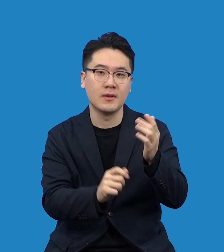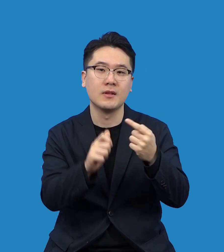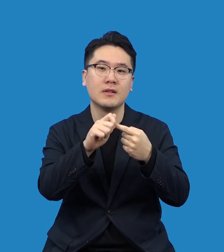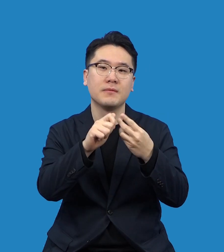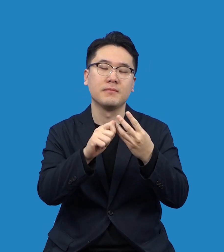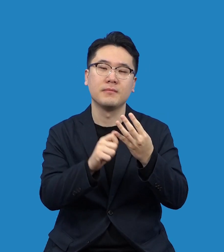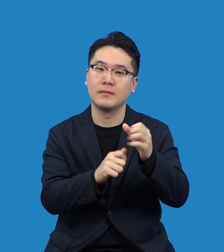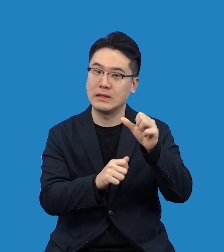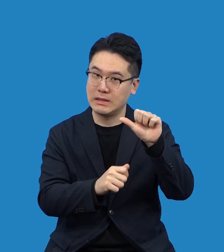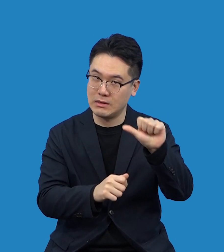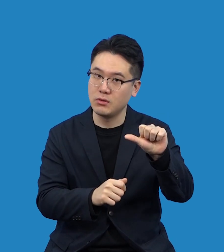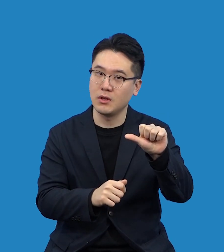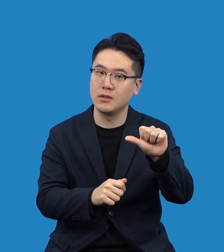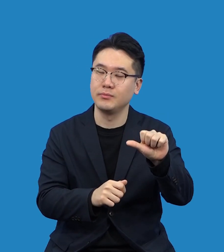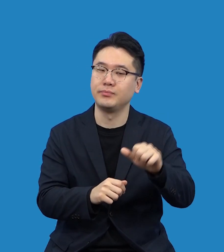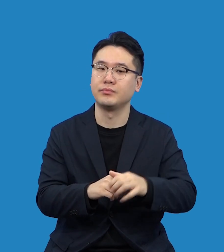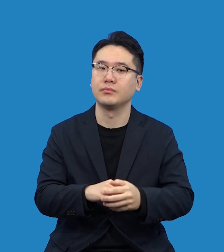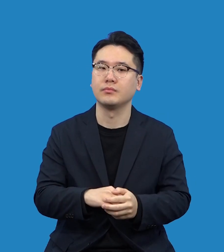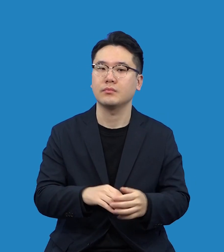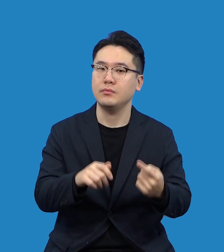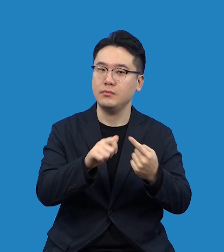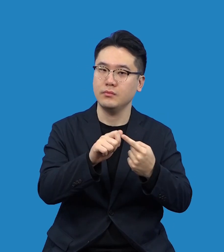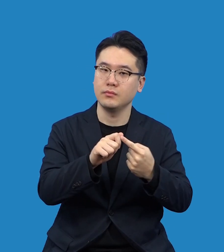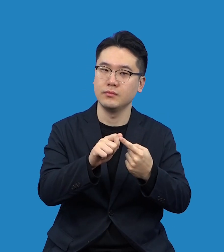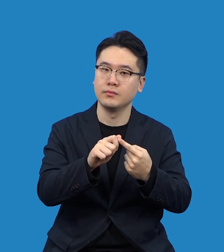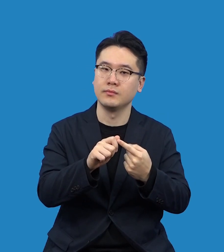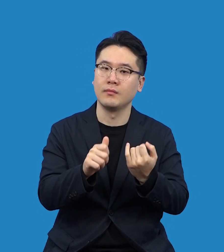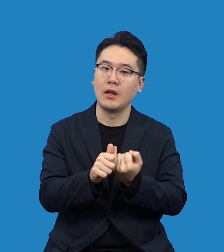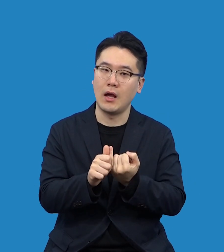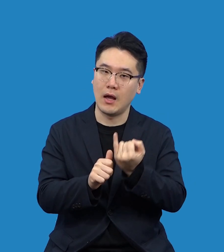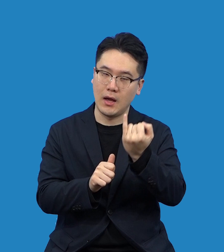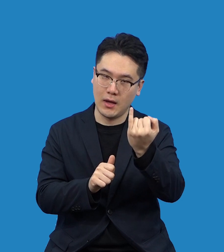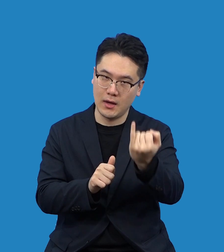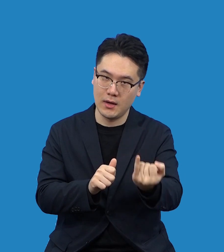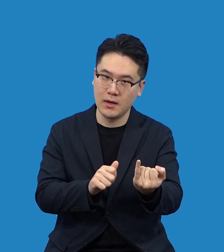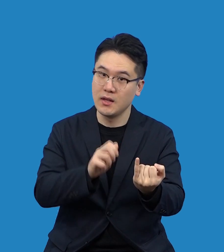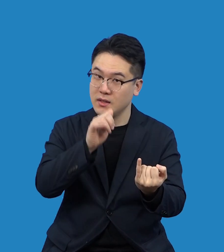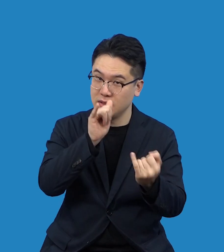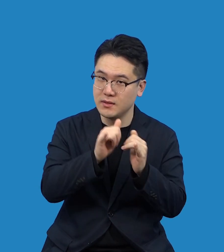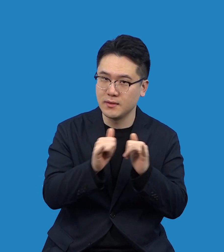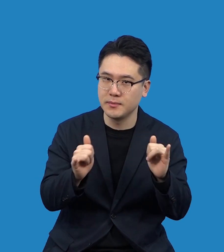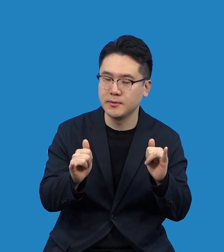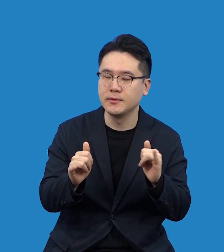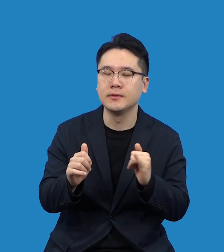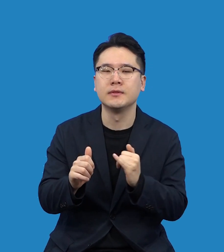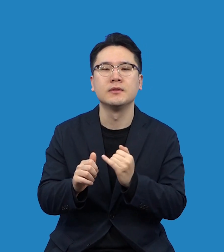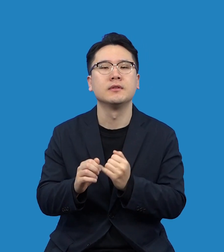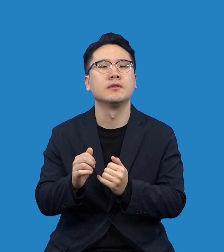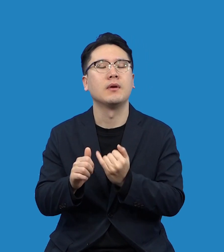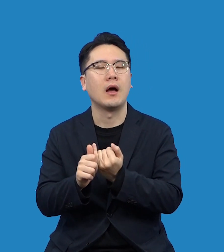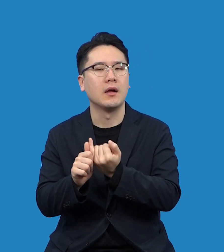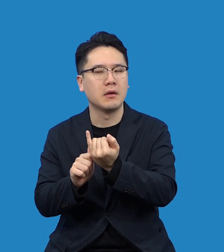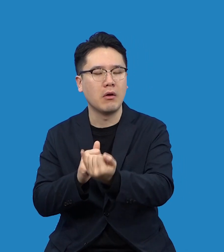첫째는 안에 있는 사람들은 안에 없는 사람처럼